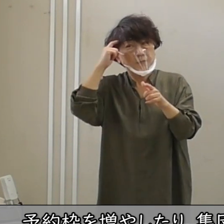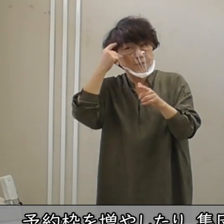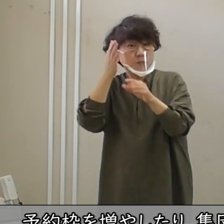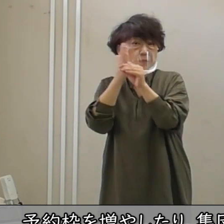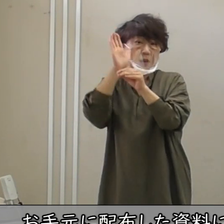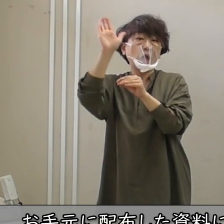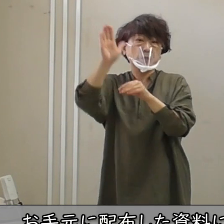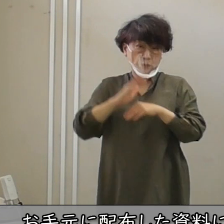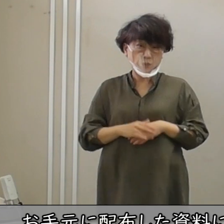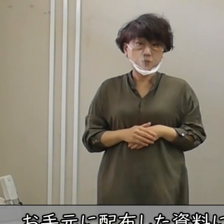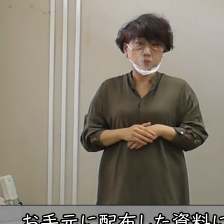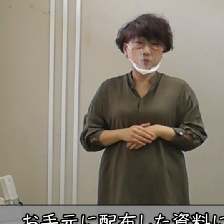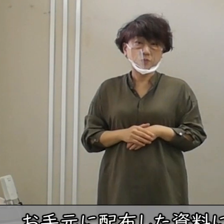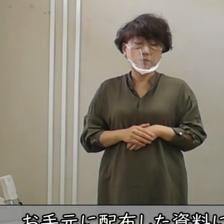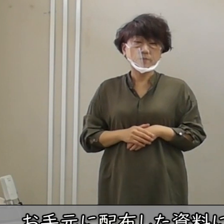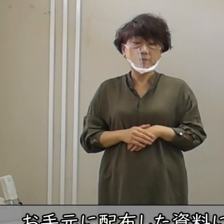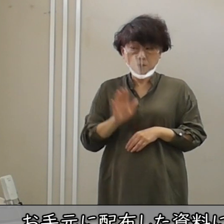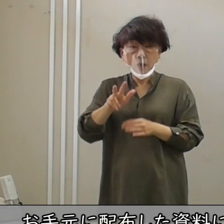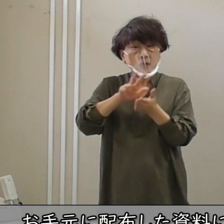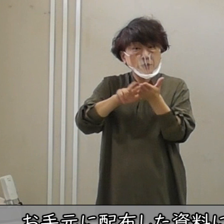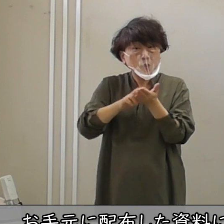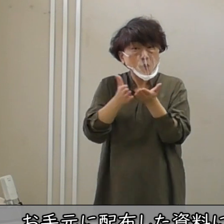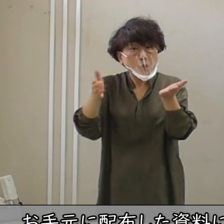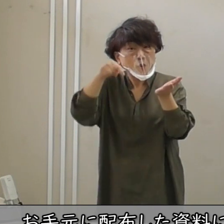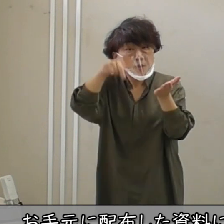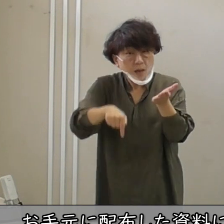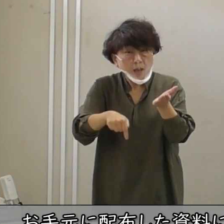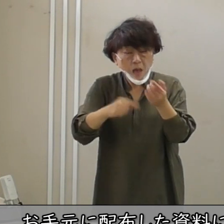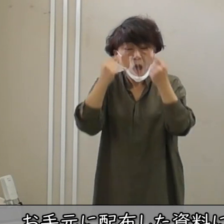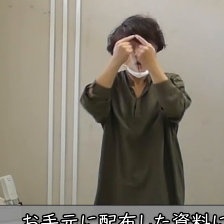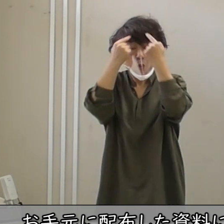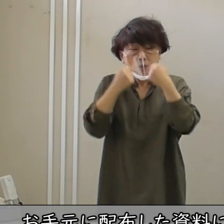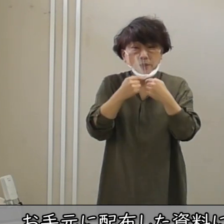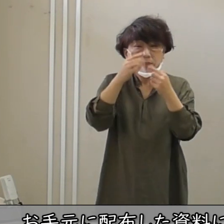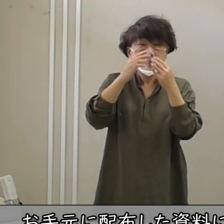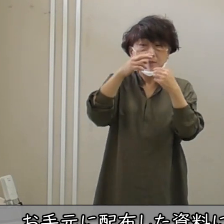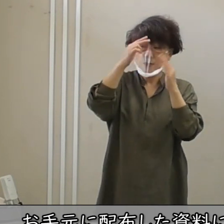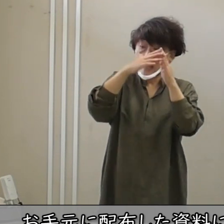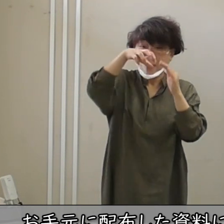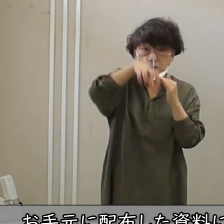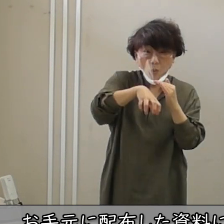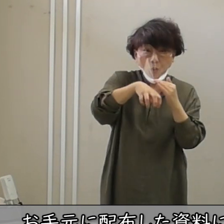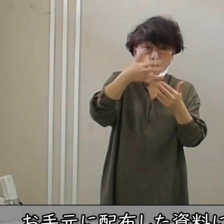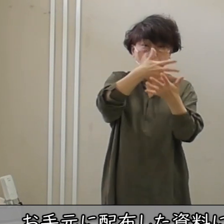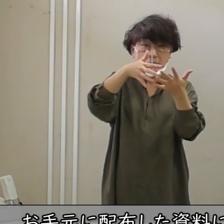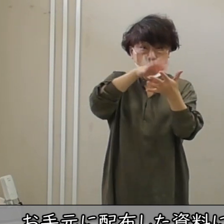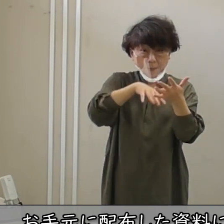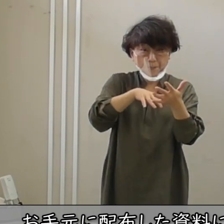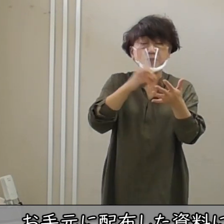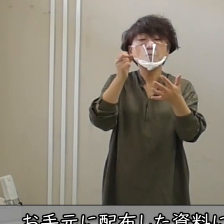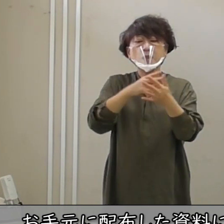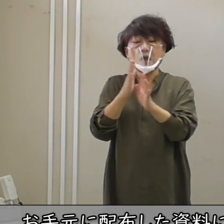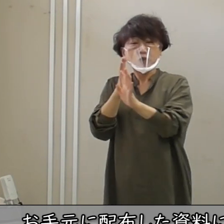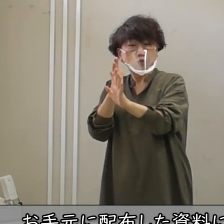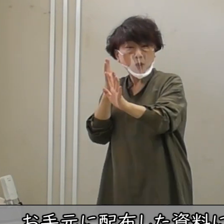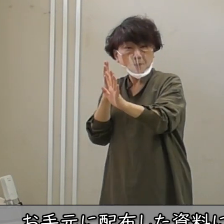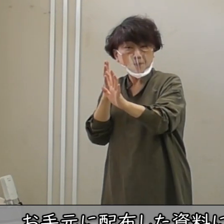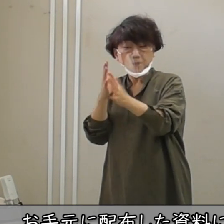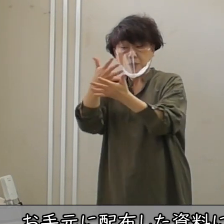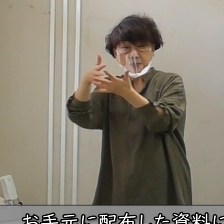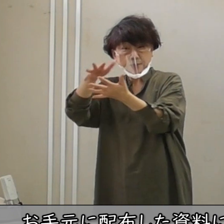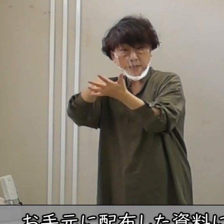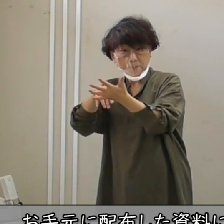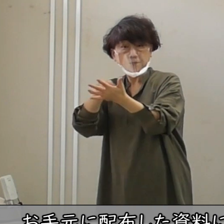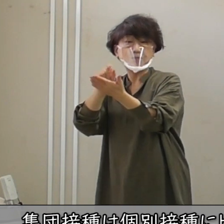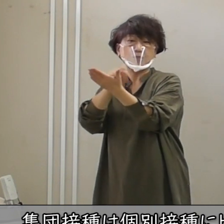ております。お手元に配布した資料には個別接種会場一覧と集団接種会場一覧が記載